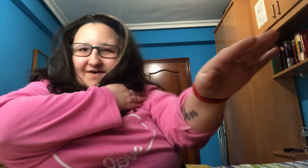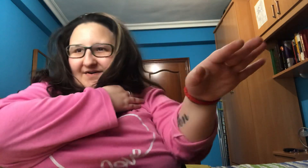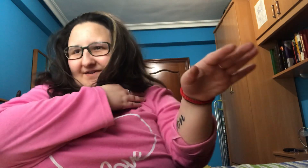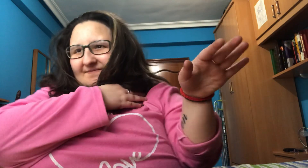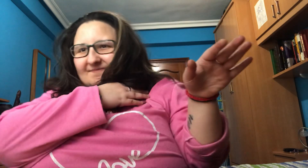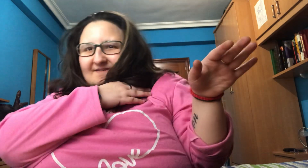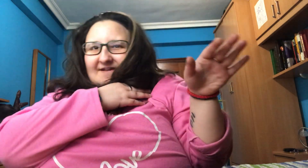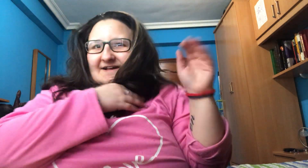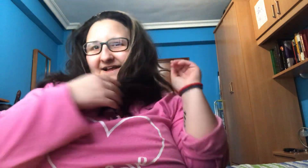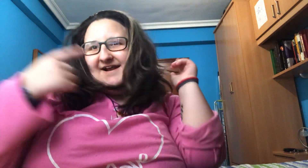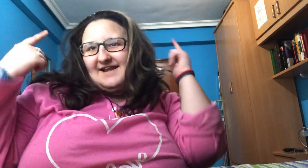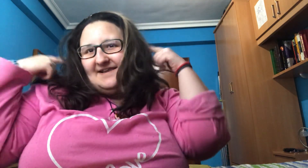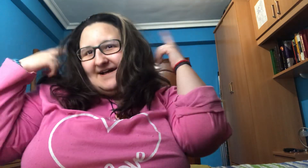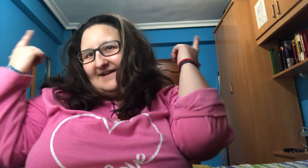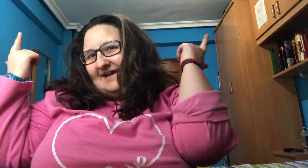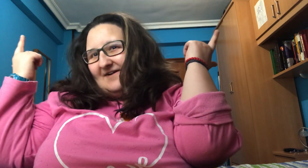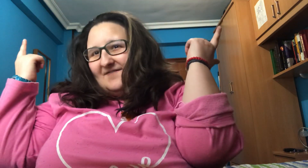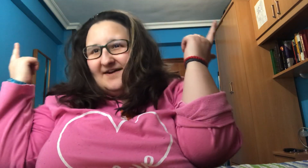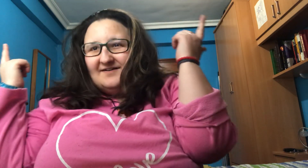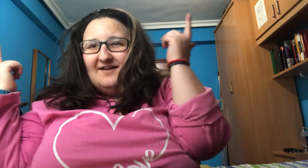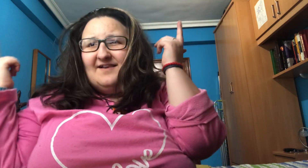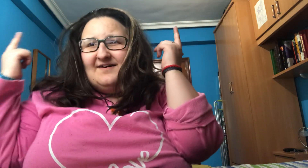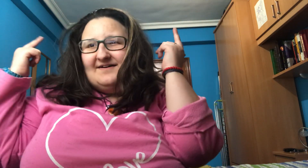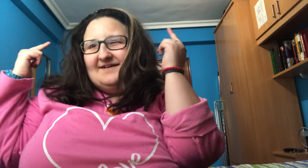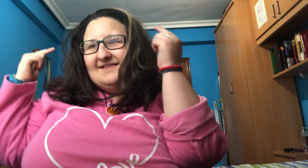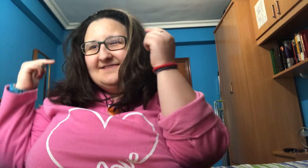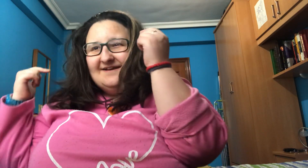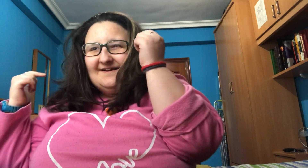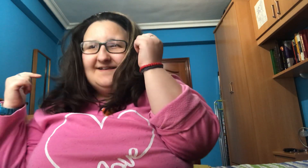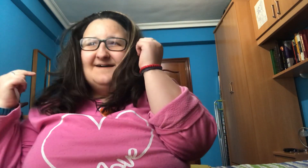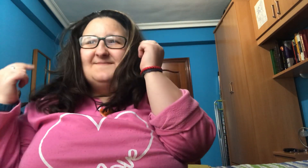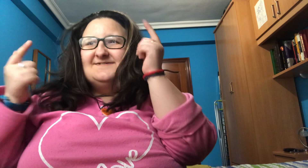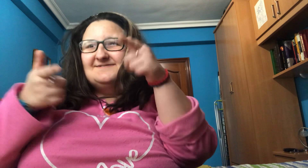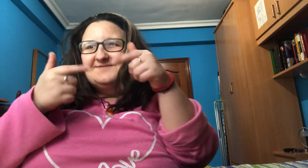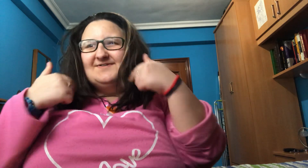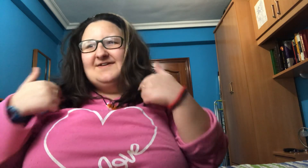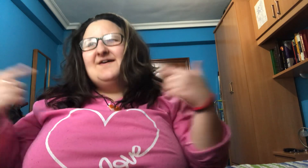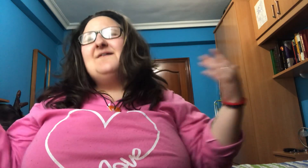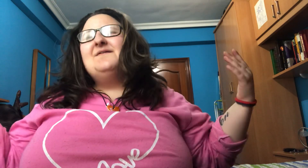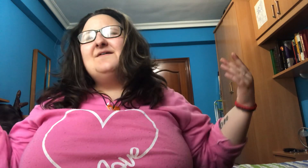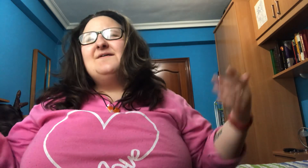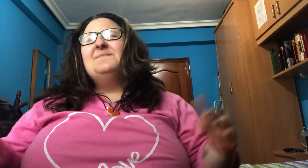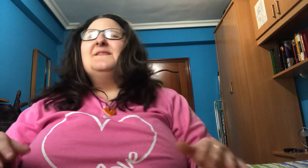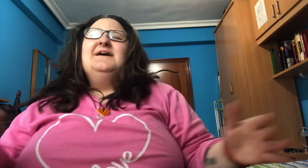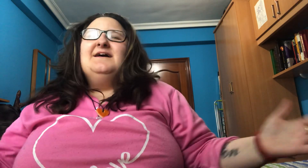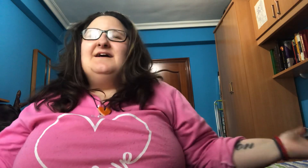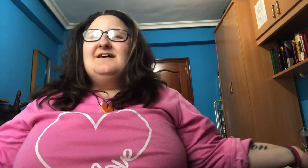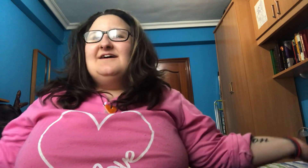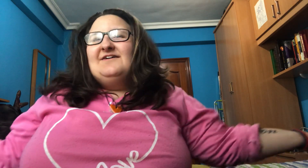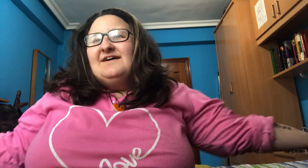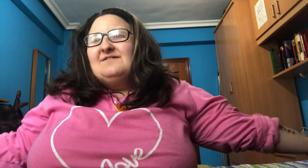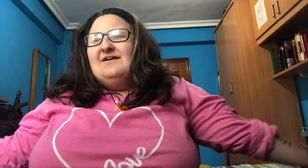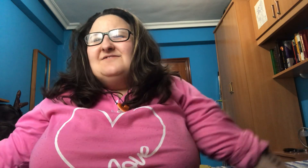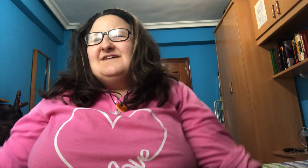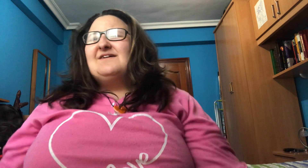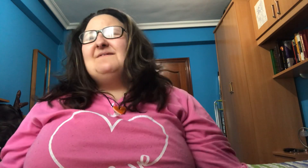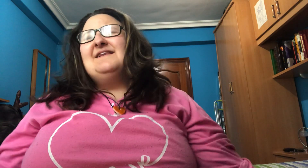calor. Nada que ver con lo que teníamos tú y yo. Ahora cuando salgo a bailar,